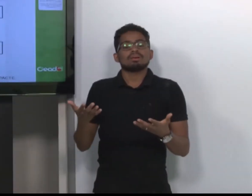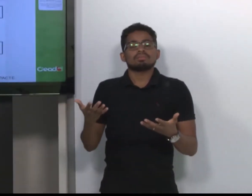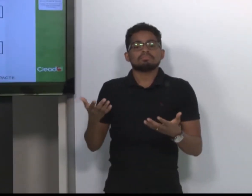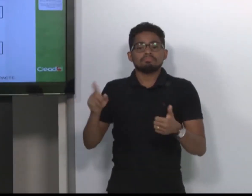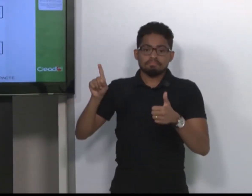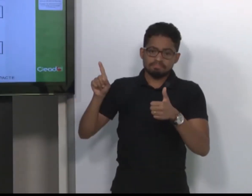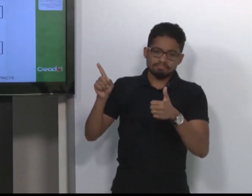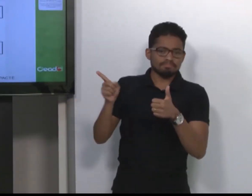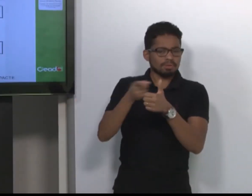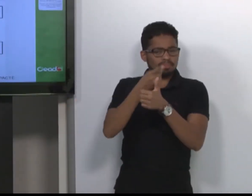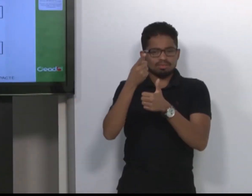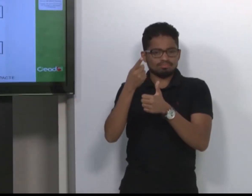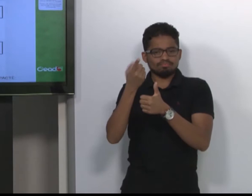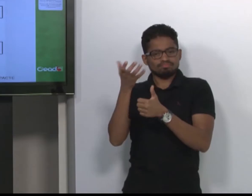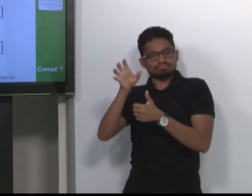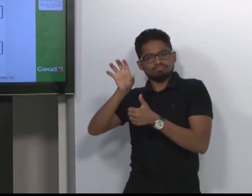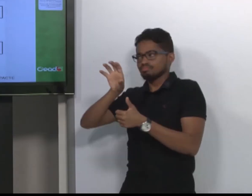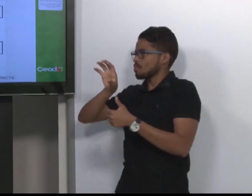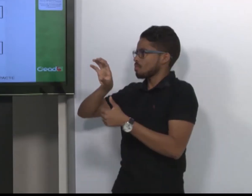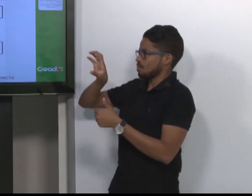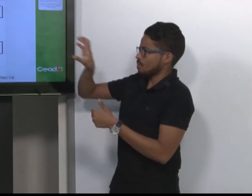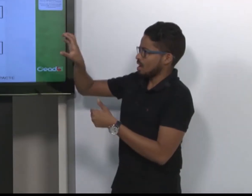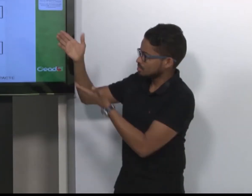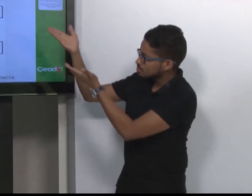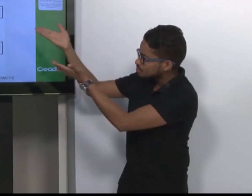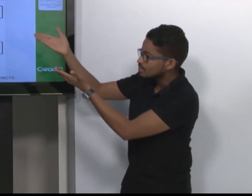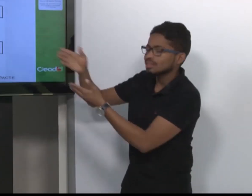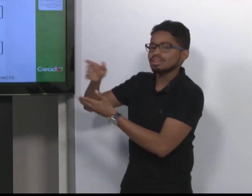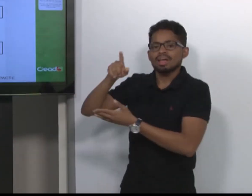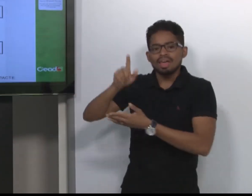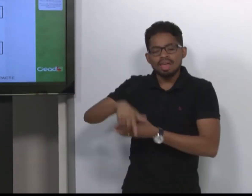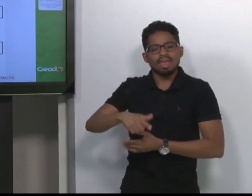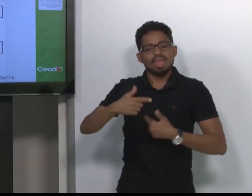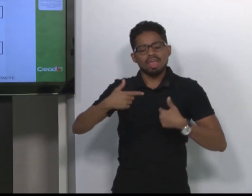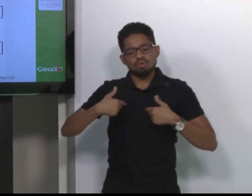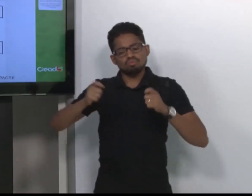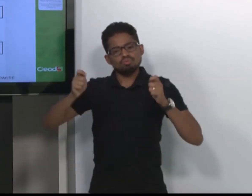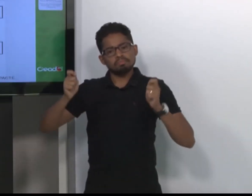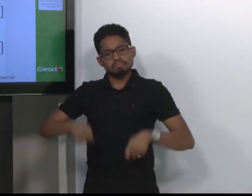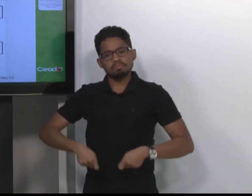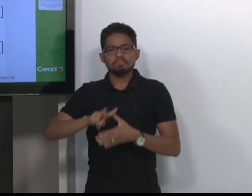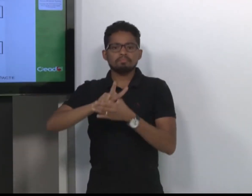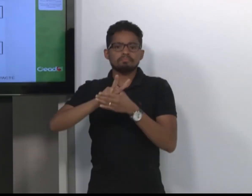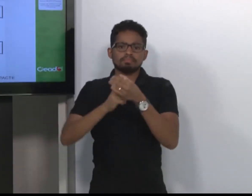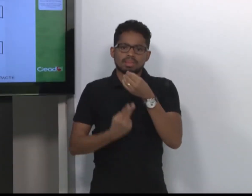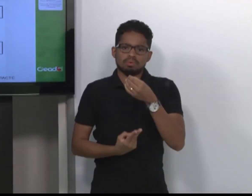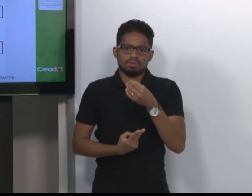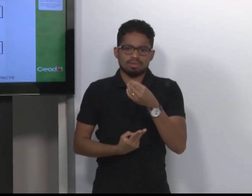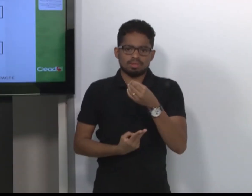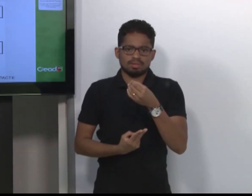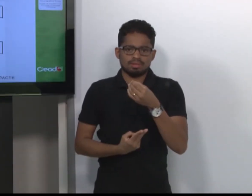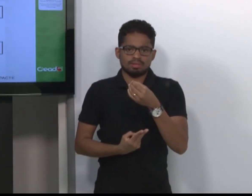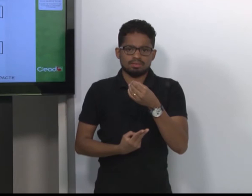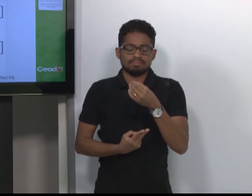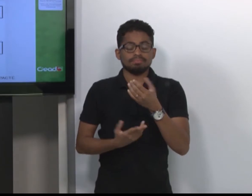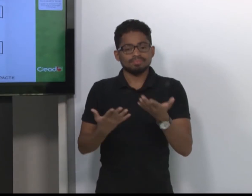Então, eu tenho o primeiro, que está evidenciado, é a competência bilíngue.